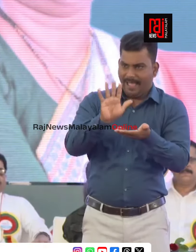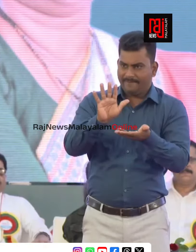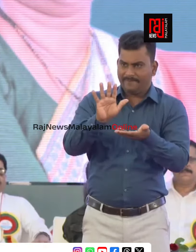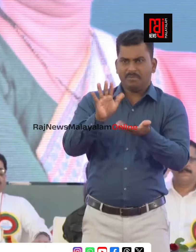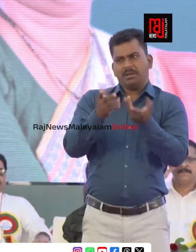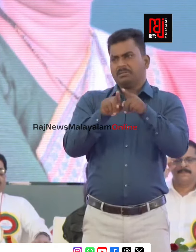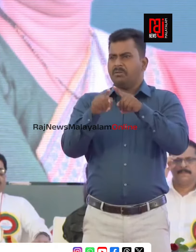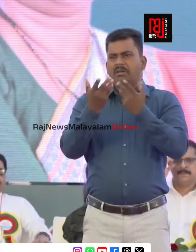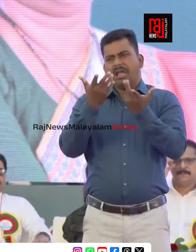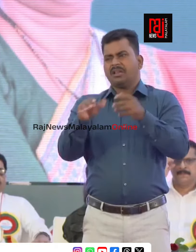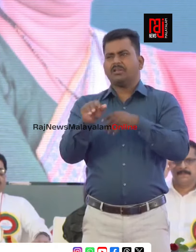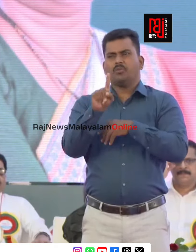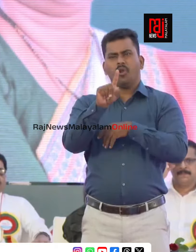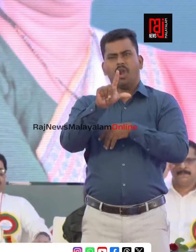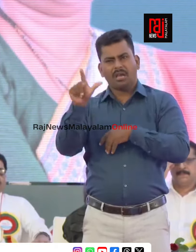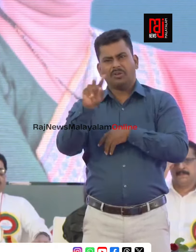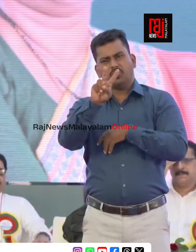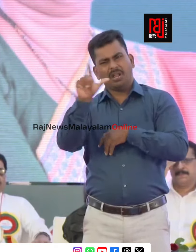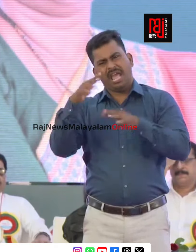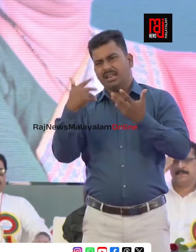നീക്കിവെക്കേണ്ടതായിട്ടുണ്ട്.